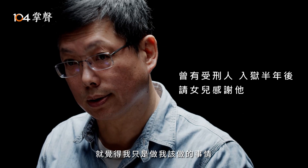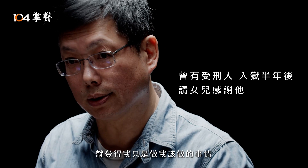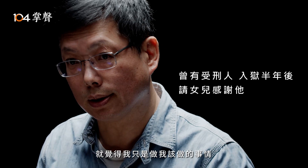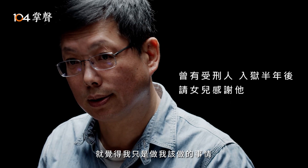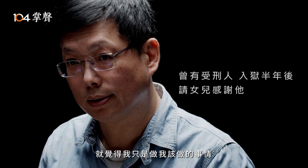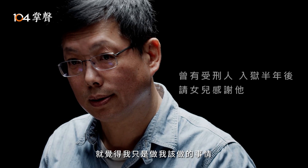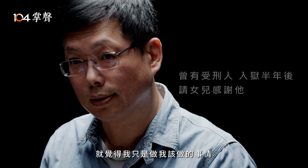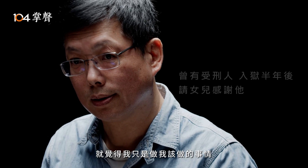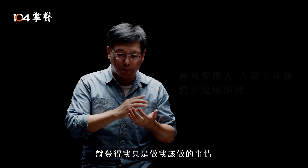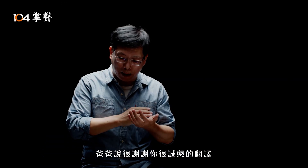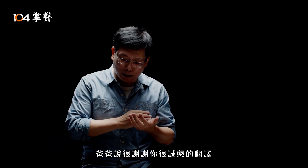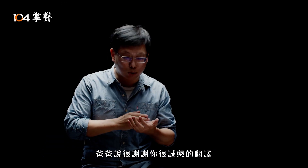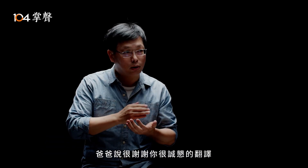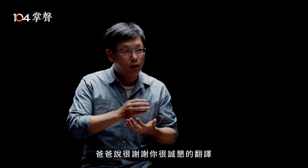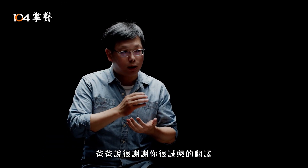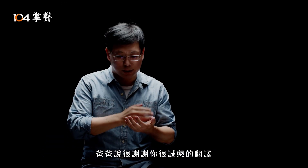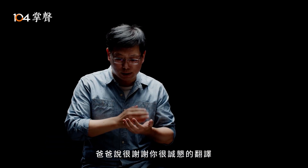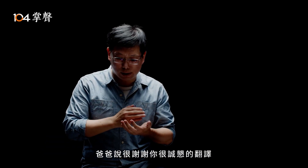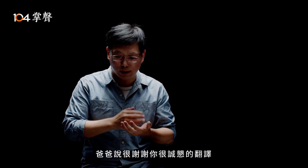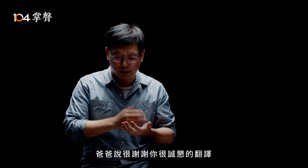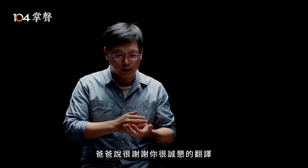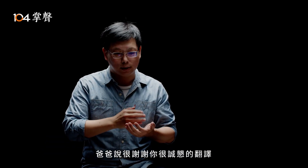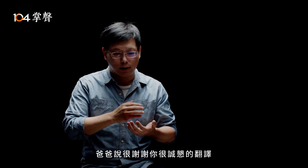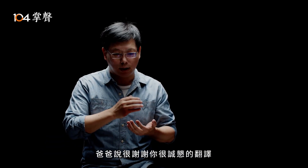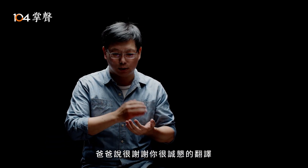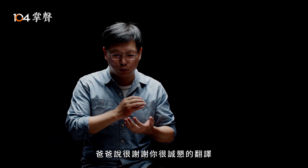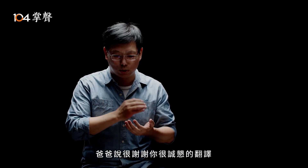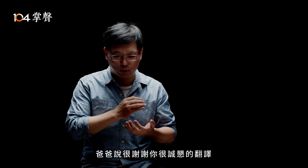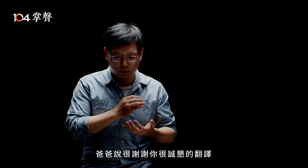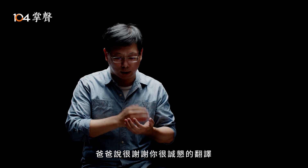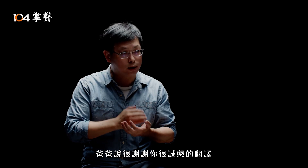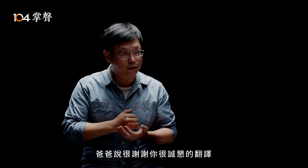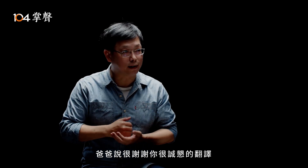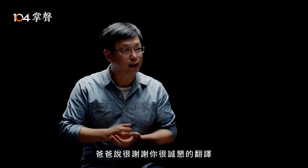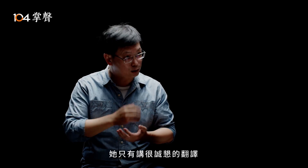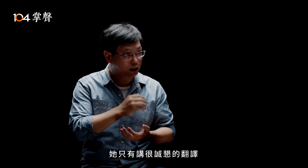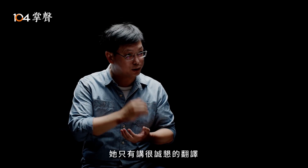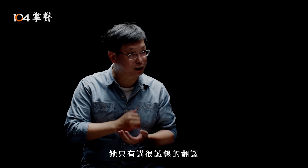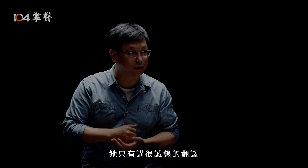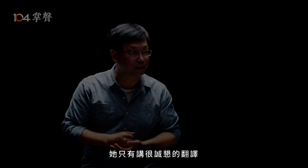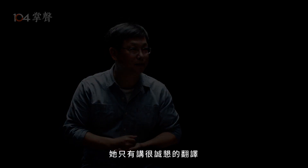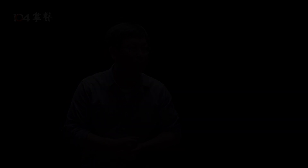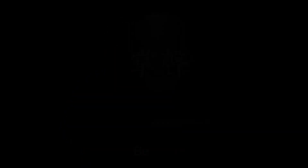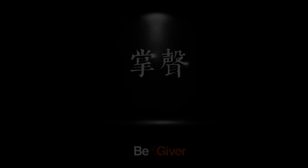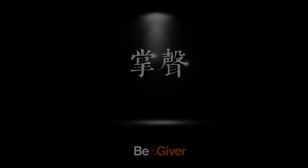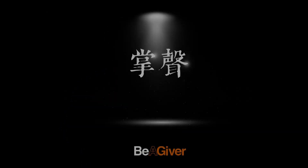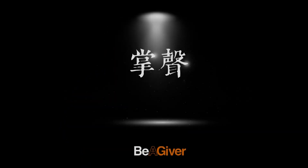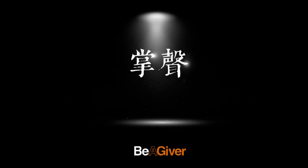该做的事情。爸爸说很谢谢你，很诚恳的翻译，他就讲很诚恳的翻